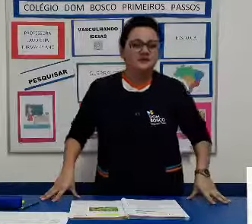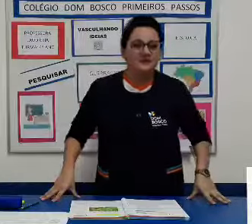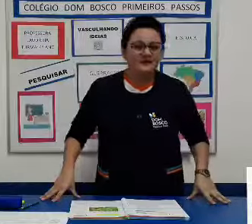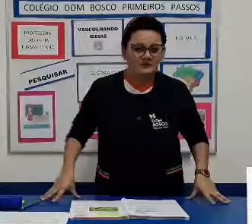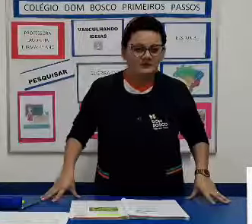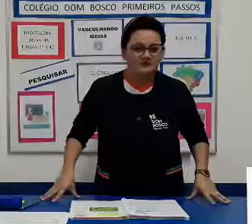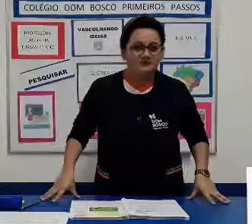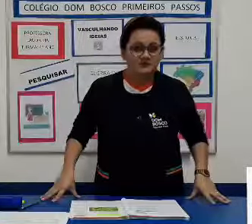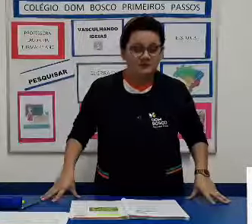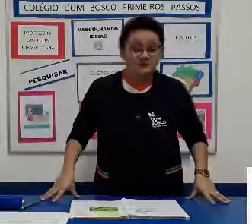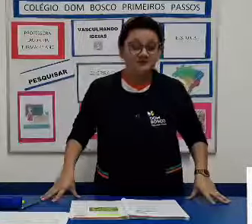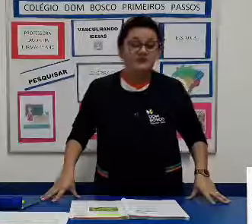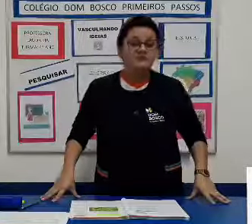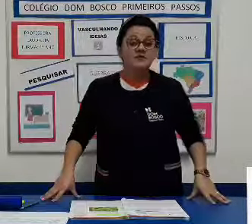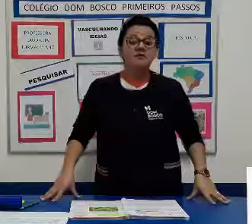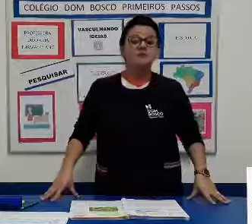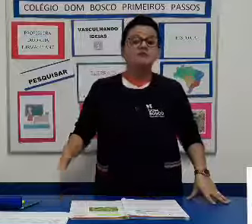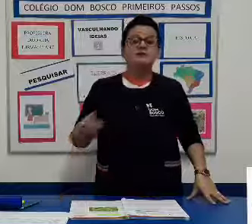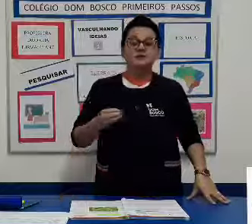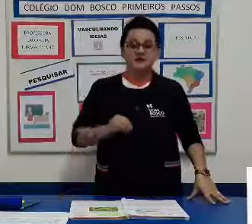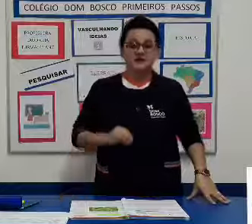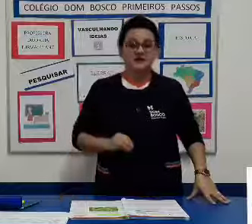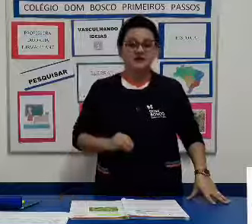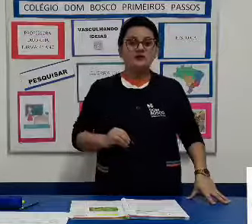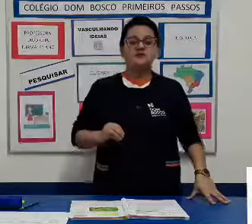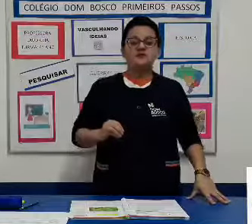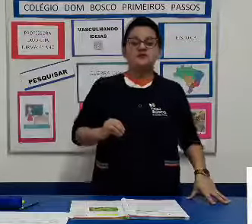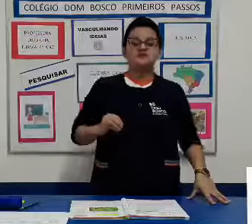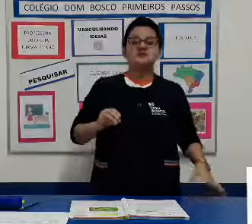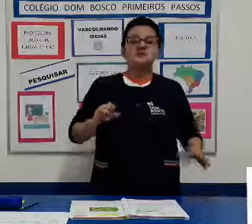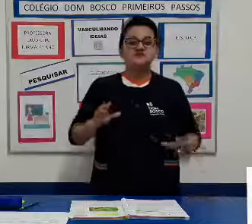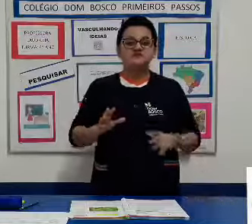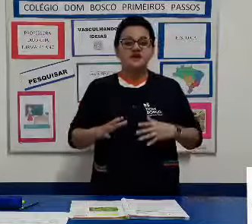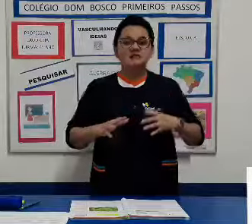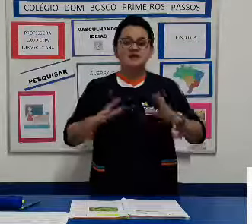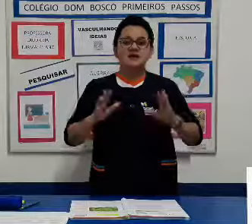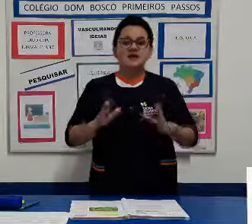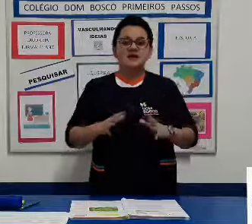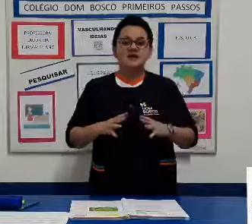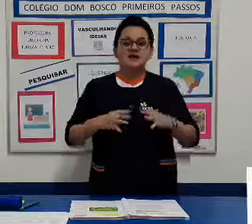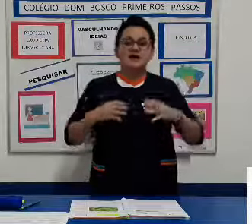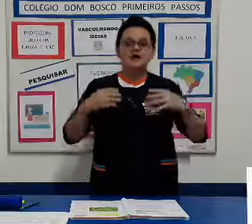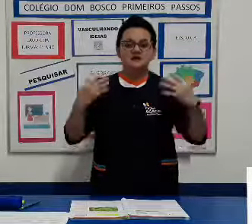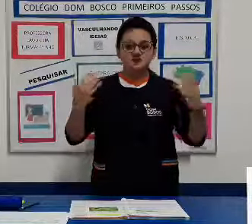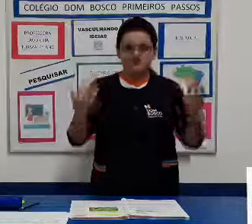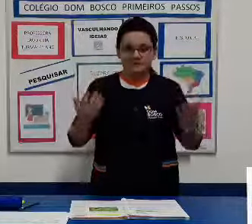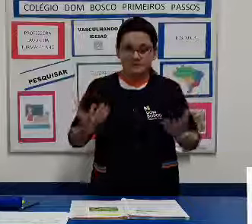turminha do quarto ano, tudo bem? Bom, voltando à nossa aula, depois que nós tivemos, né, aquela aula sobre o